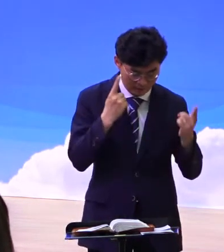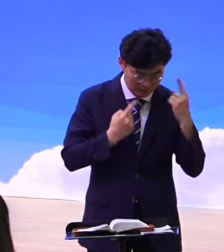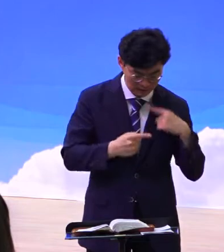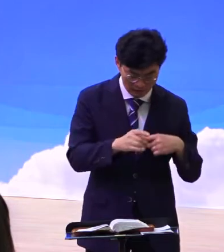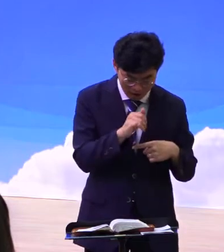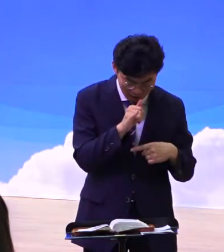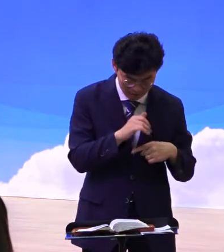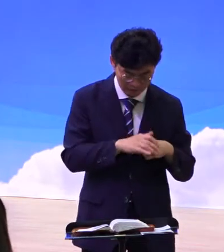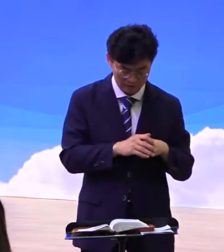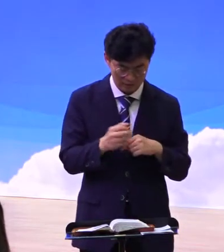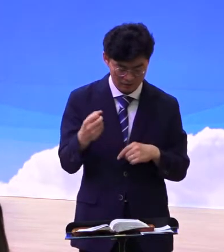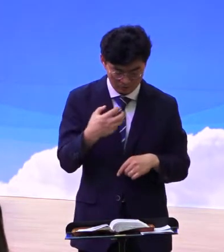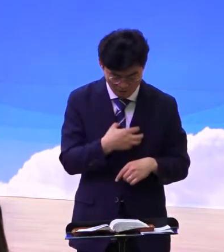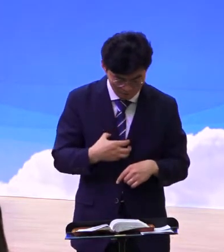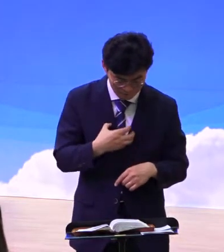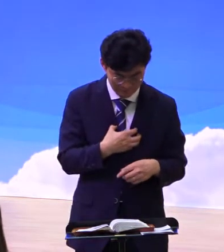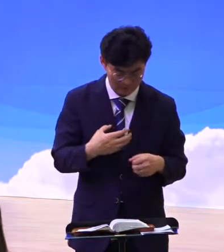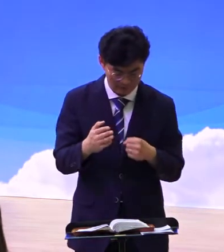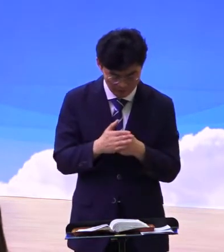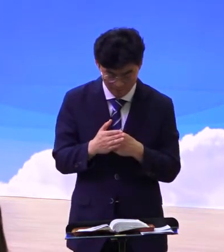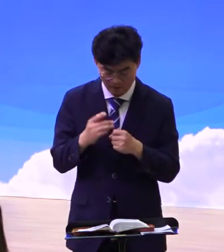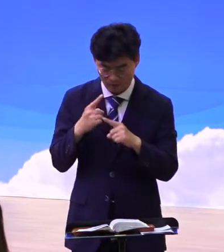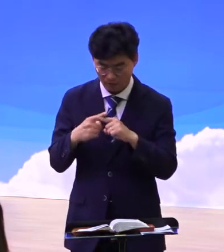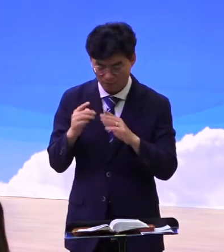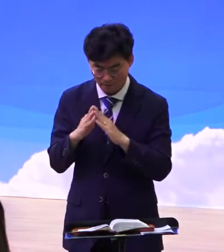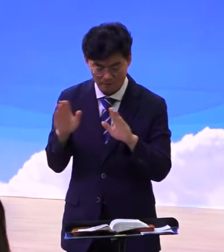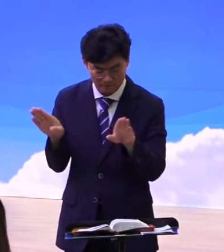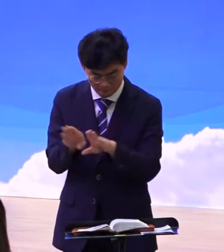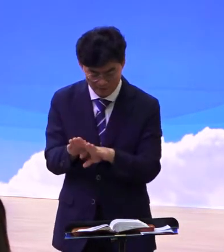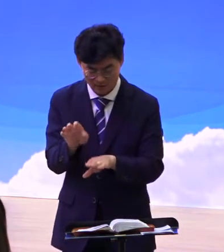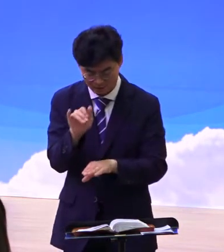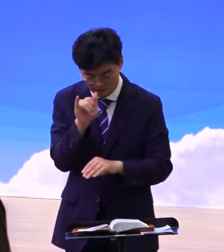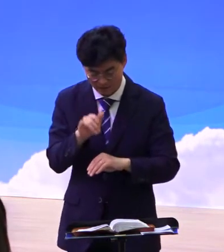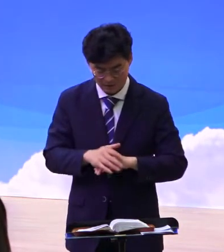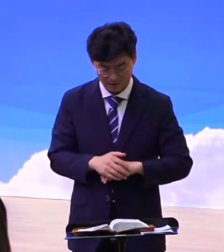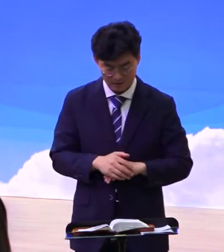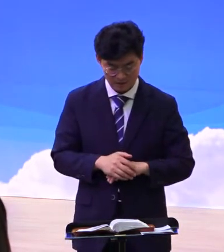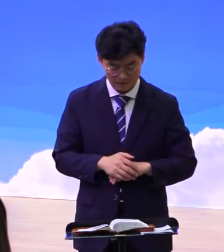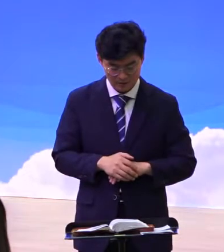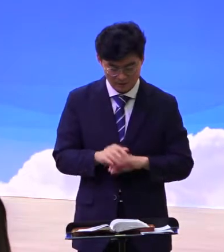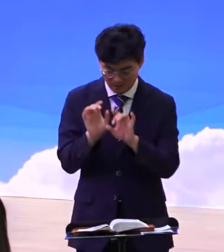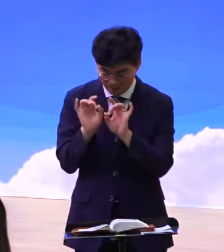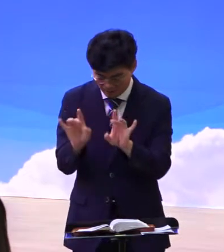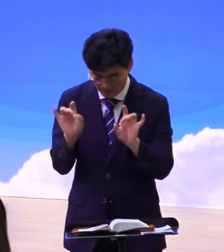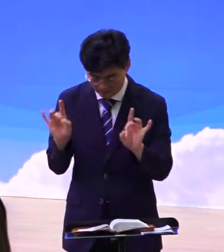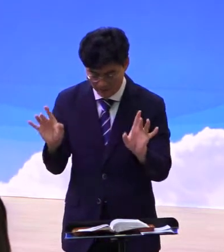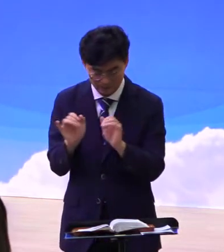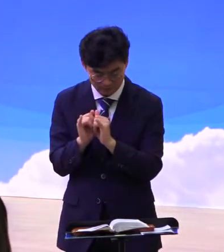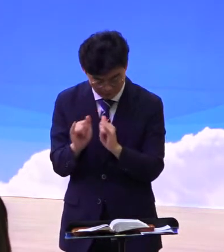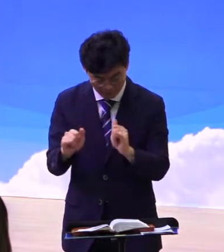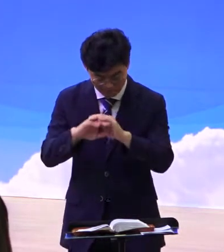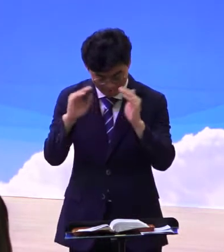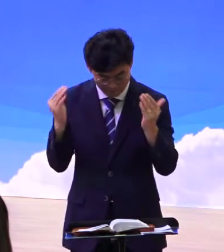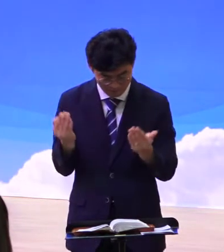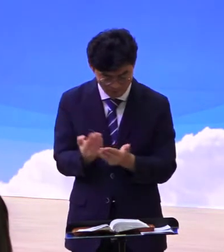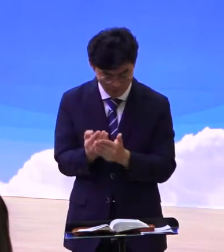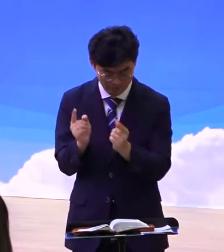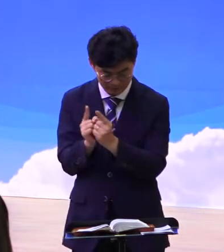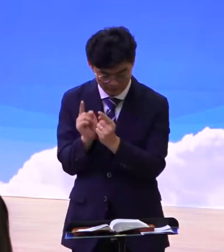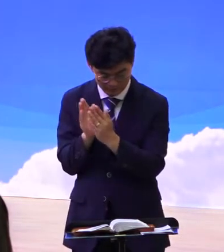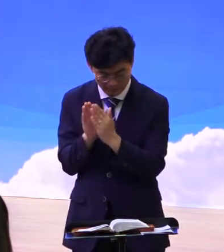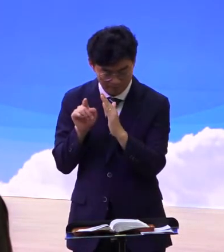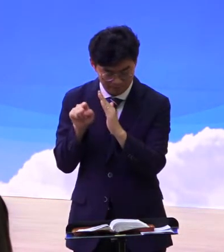시험과 염려와 근심으로 이 자리에 나오지 못하신 분들 한 분 한 분들을 하나님께서 친히